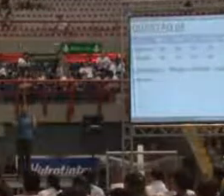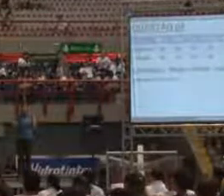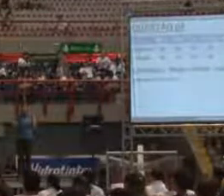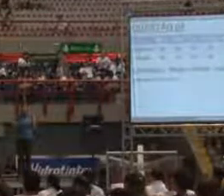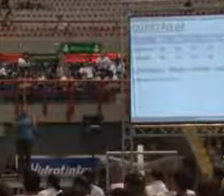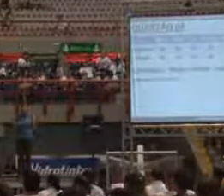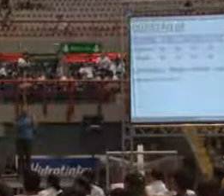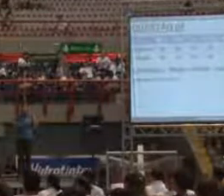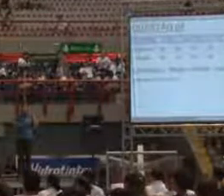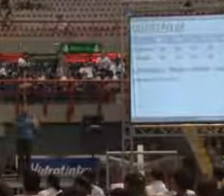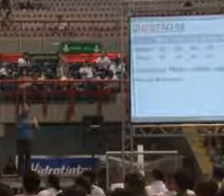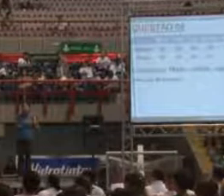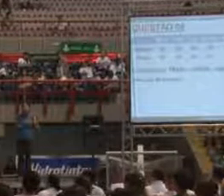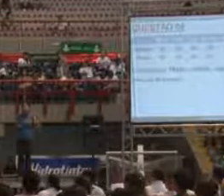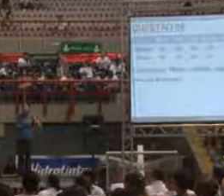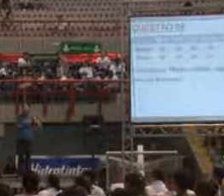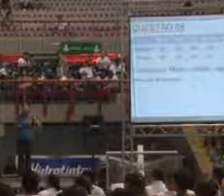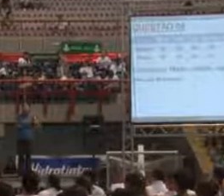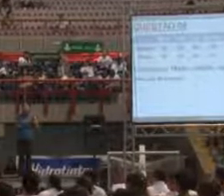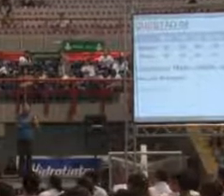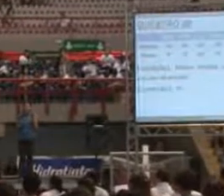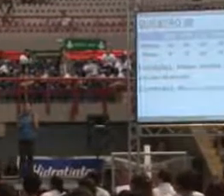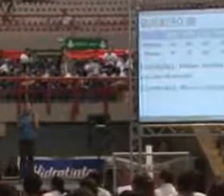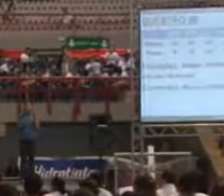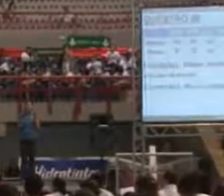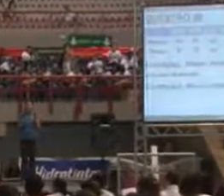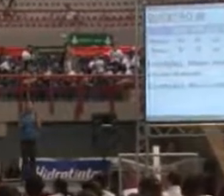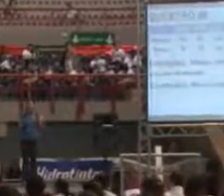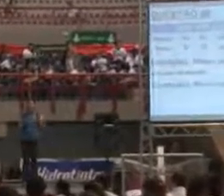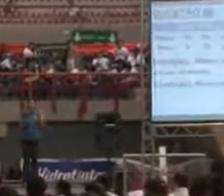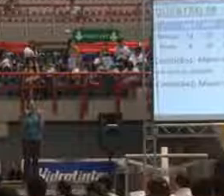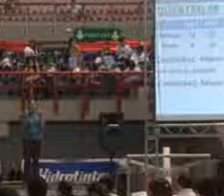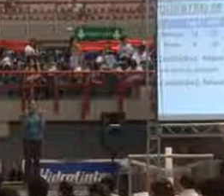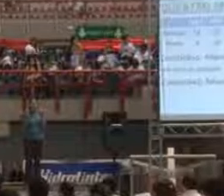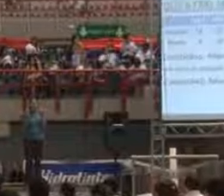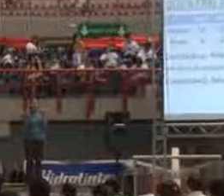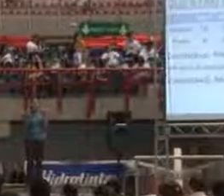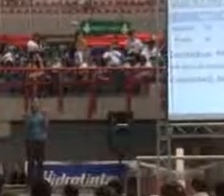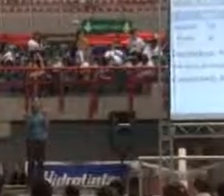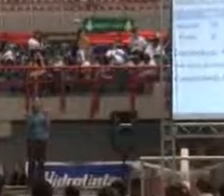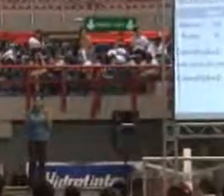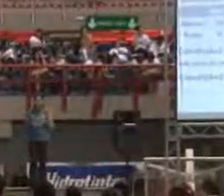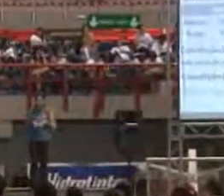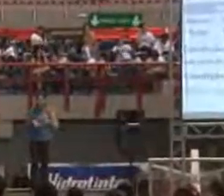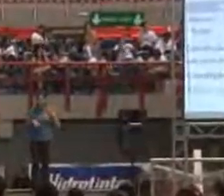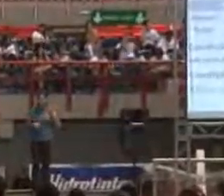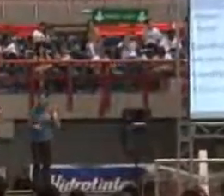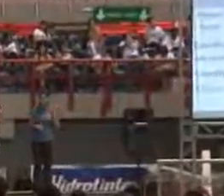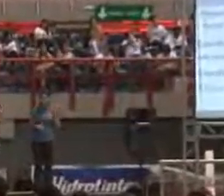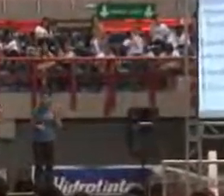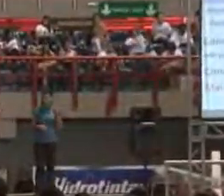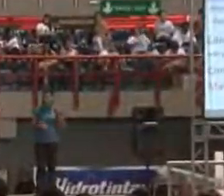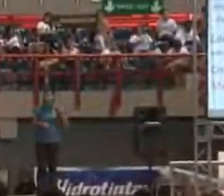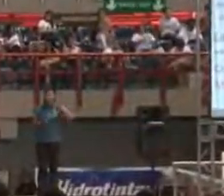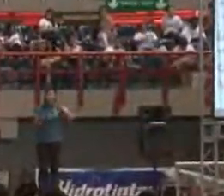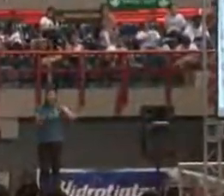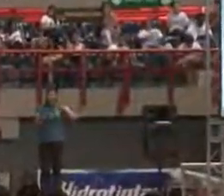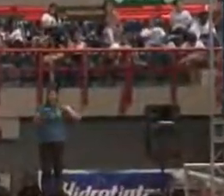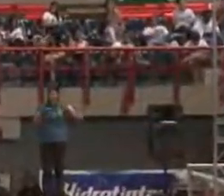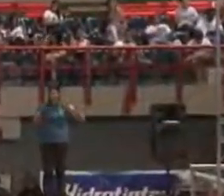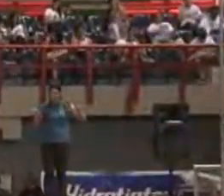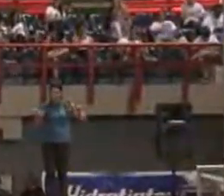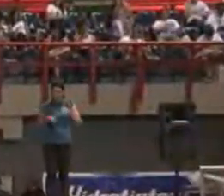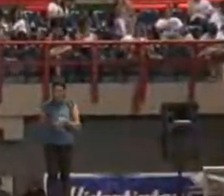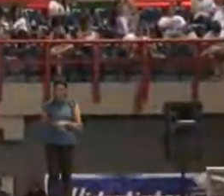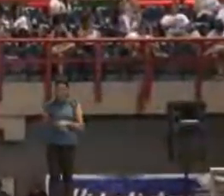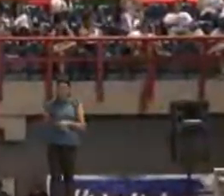empate. Em caso de empate, o que é que aconteceria? Condição 2, maior regularidade. Olha o que eu botei de